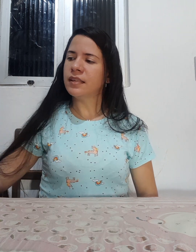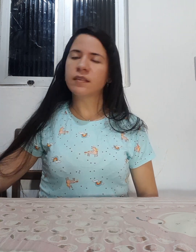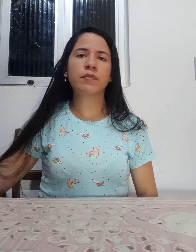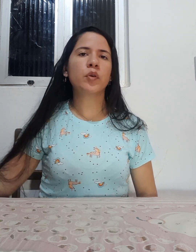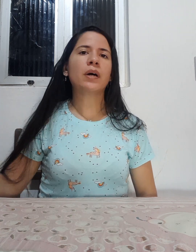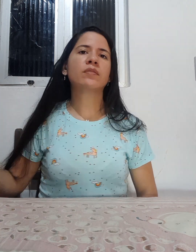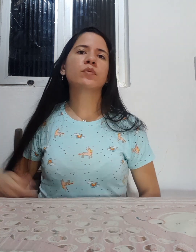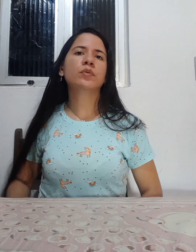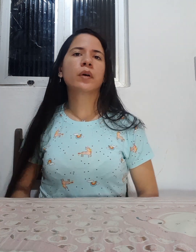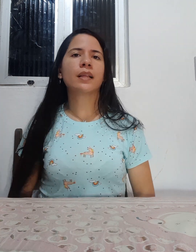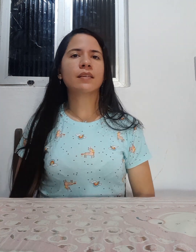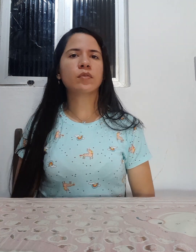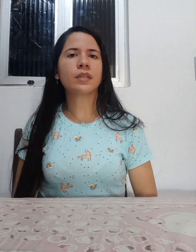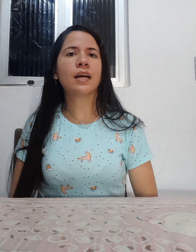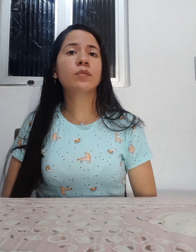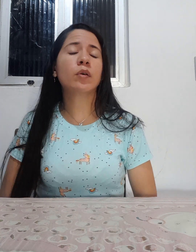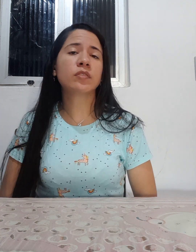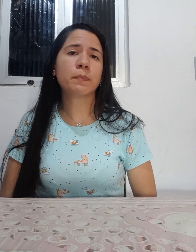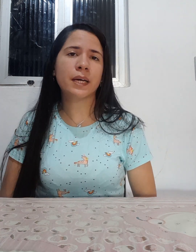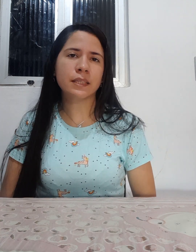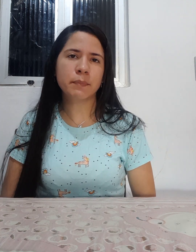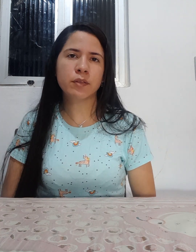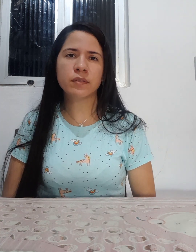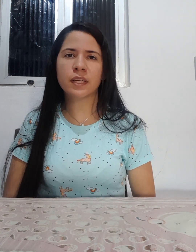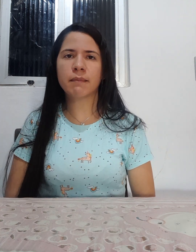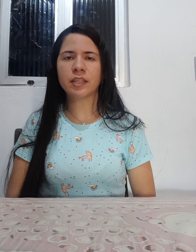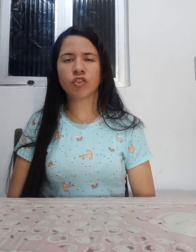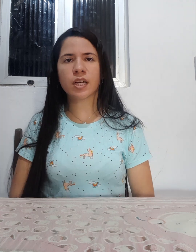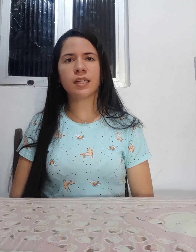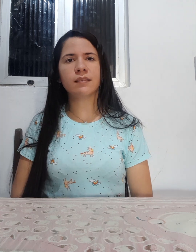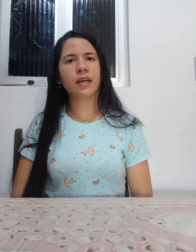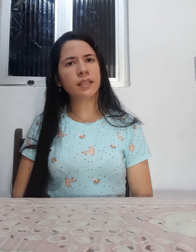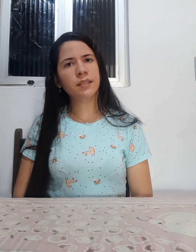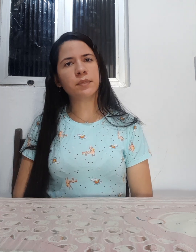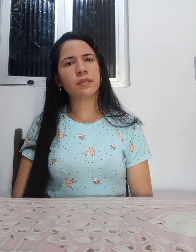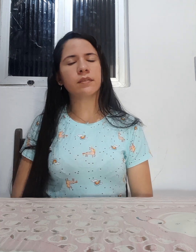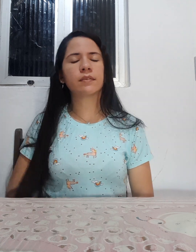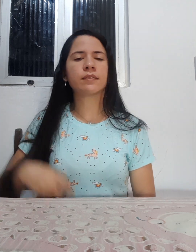esse foi o assunto relacionado aos parâmetros gramaticais da Libras.